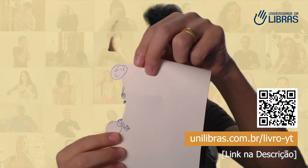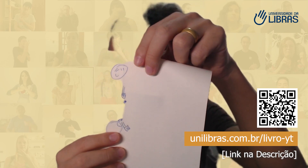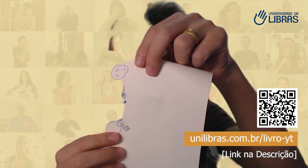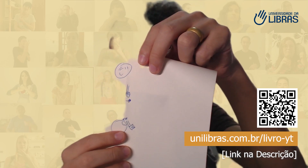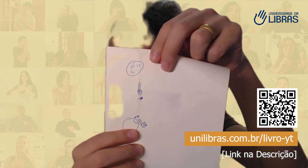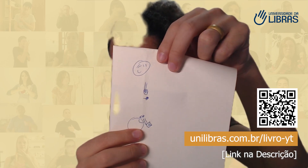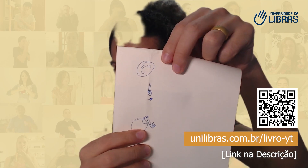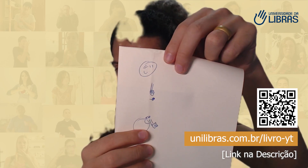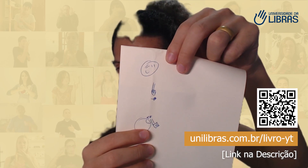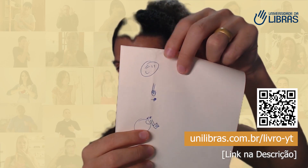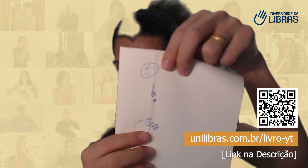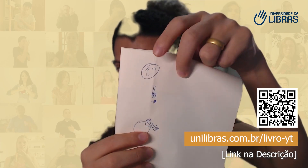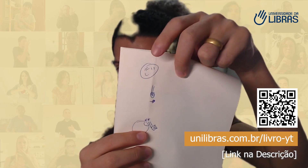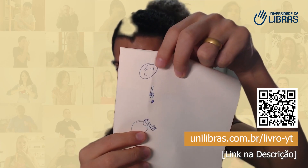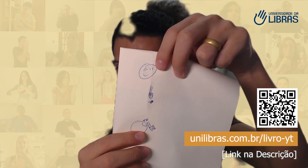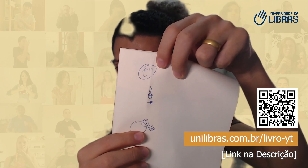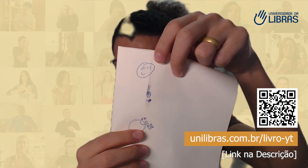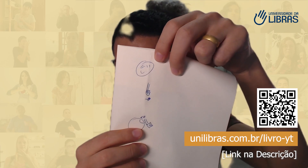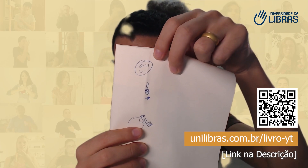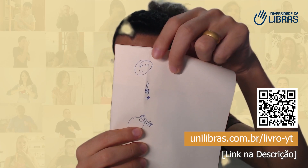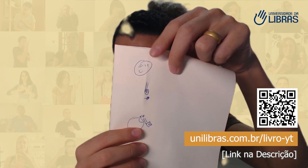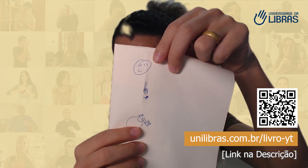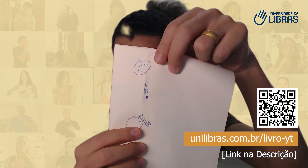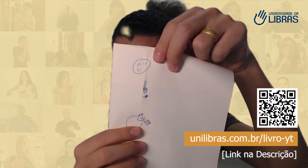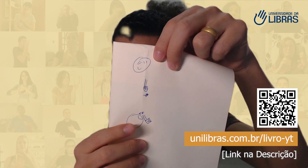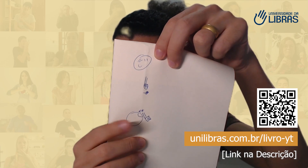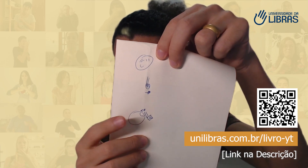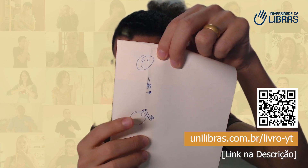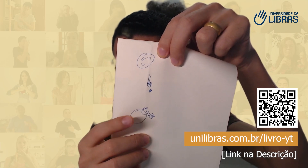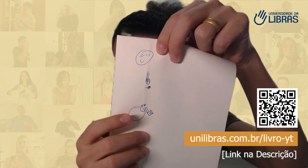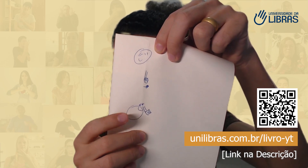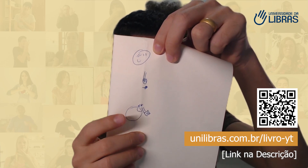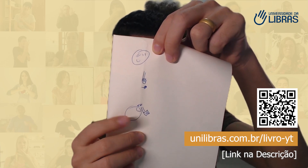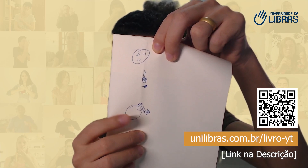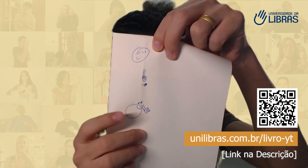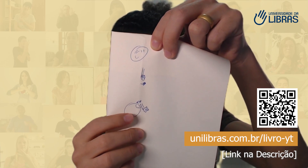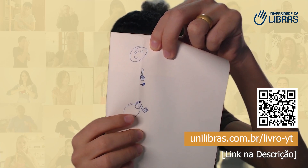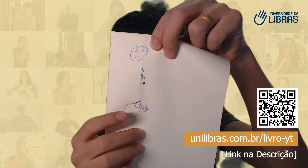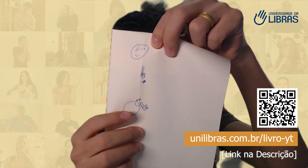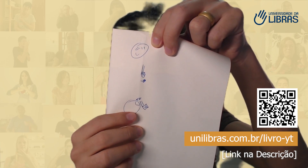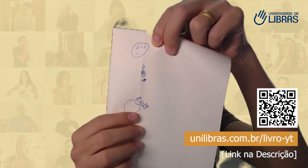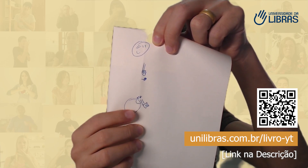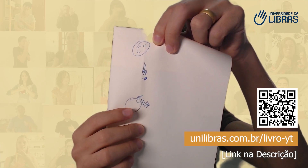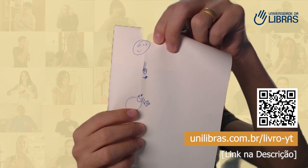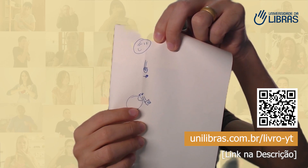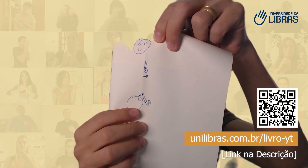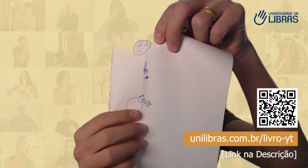feitos usando a cabeça, no caso, esse primeiro aqui só com uma expressão facial, e esse segundo aqui com